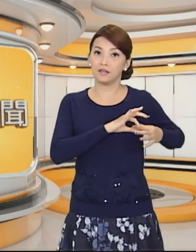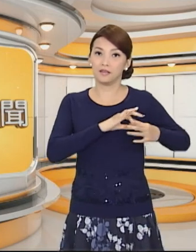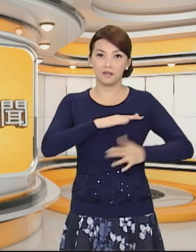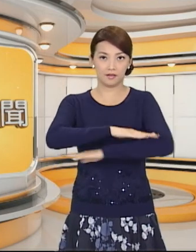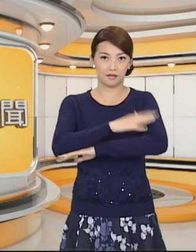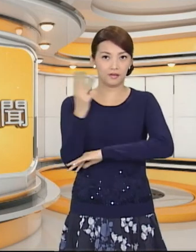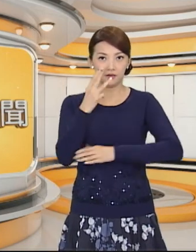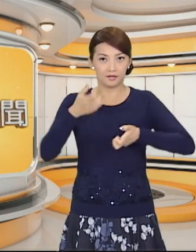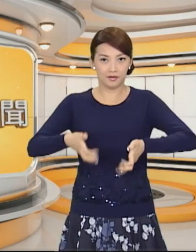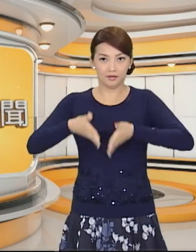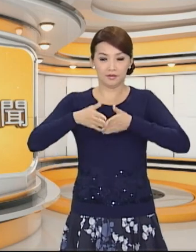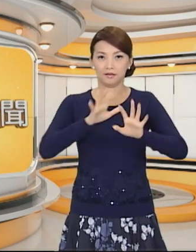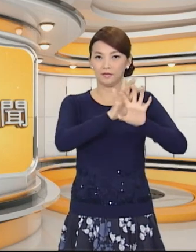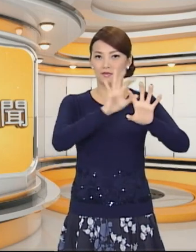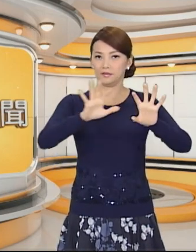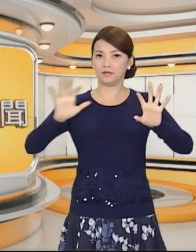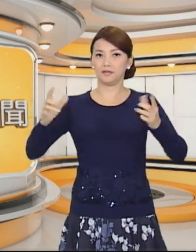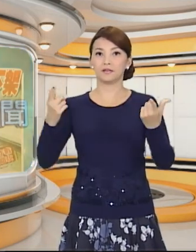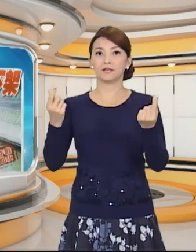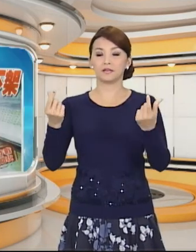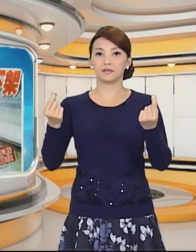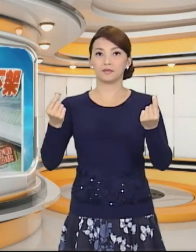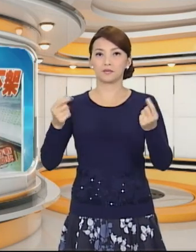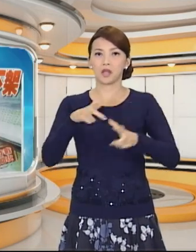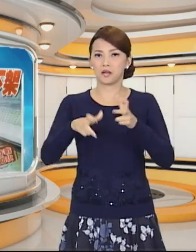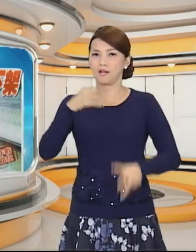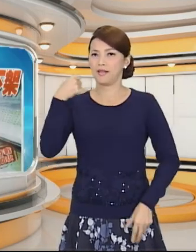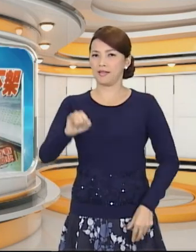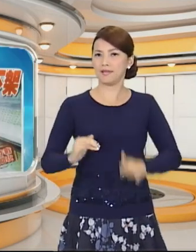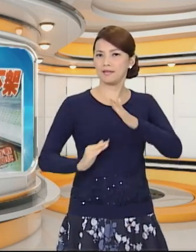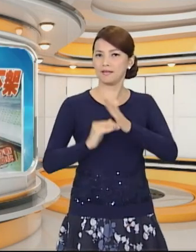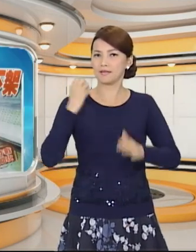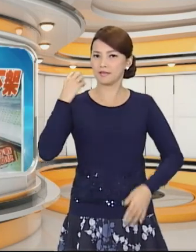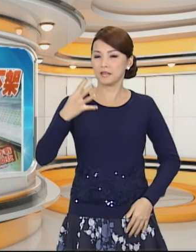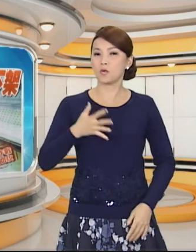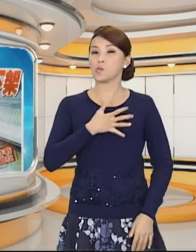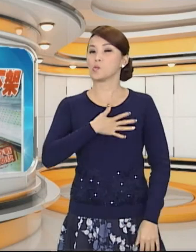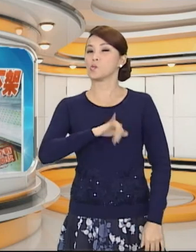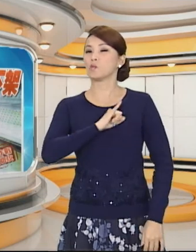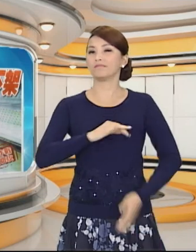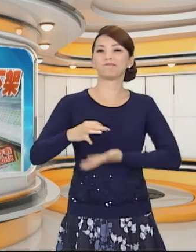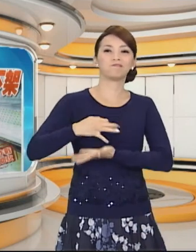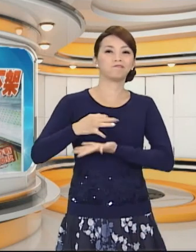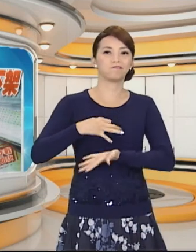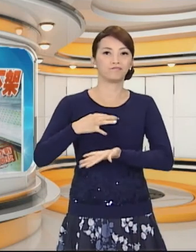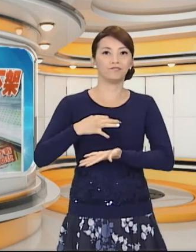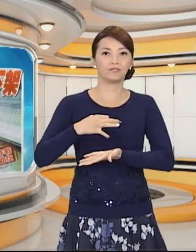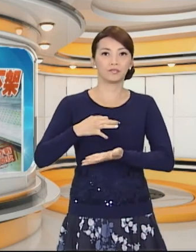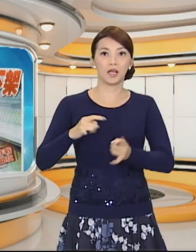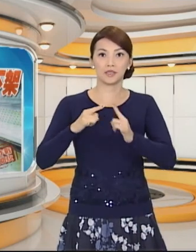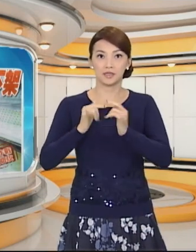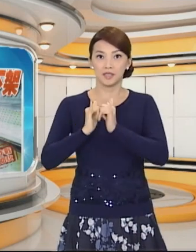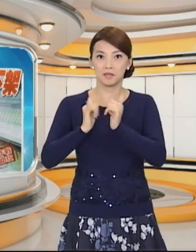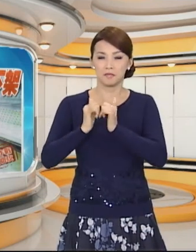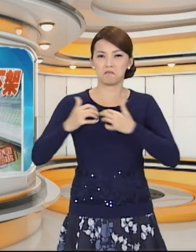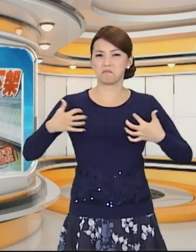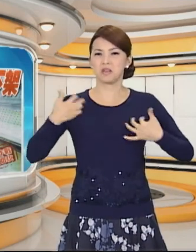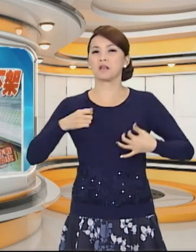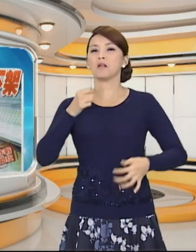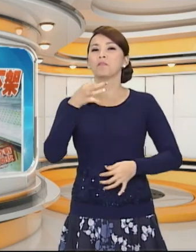来关心各大报的头条焦点。今天三大报的头条一样都是黑心游事件，全民抵